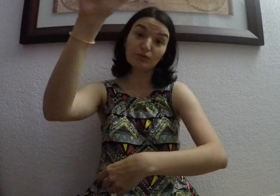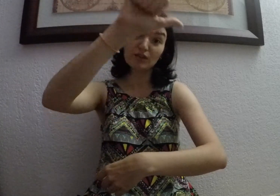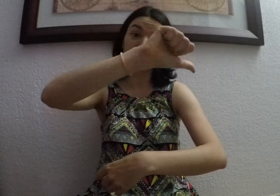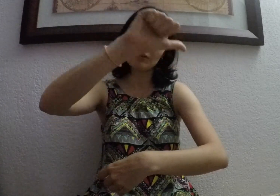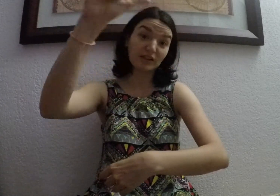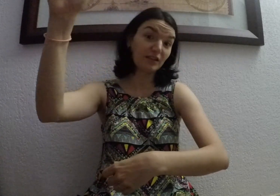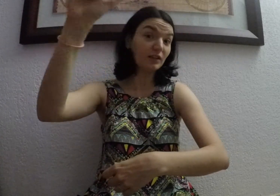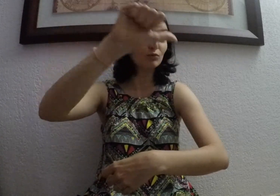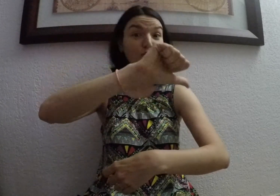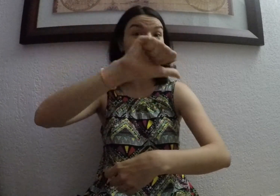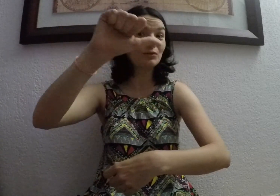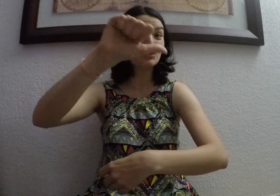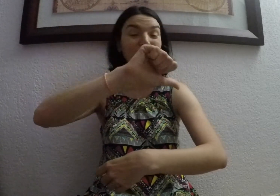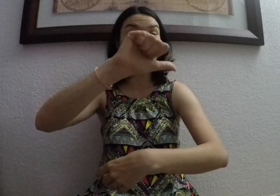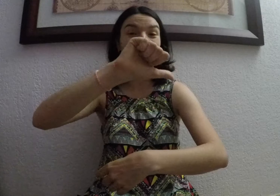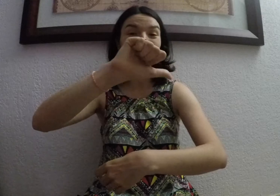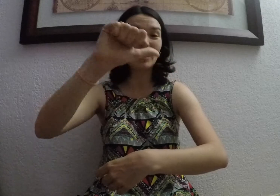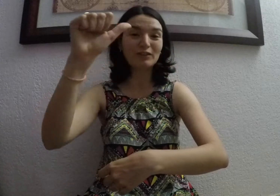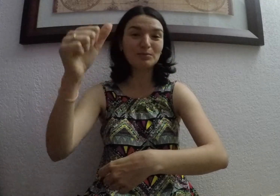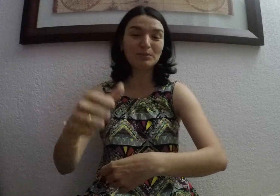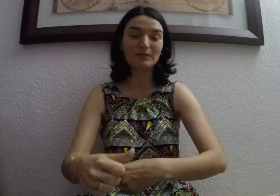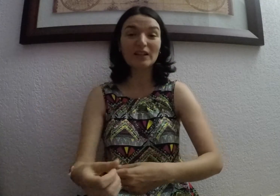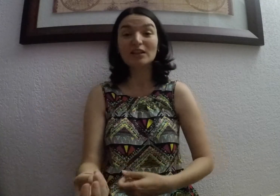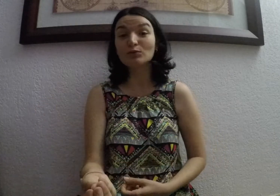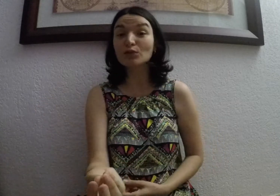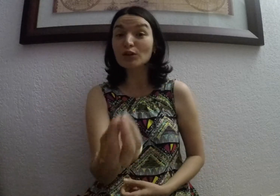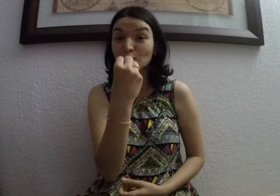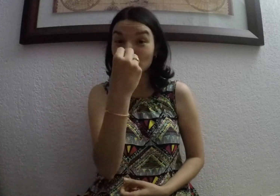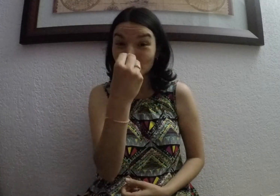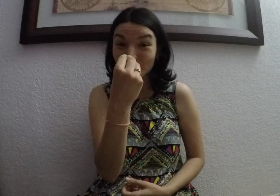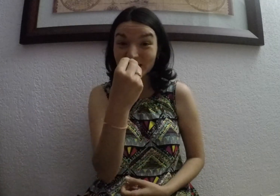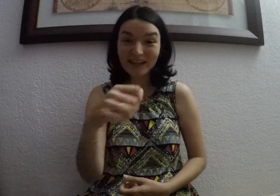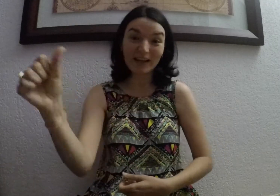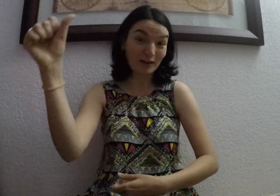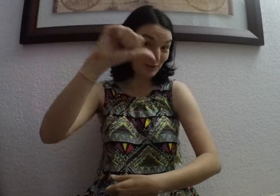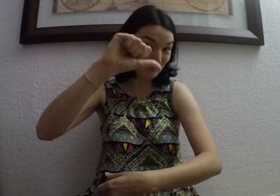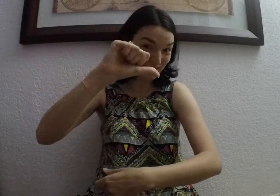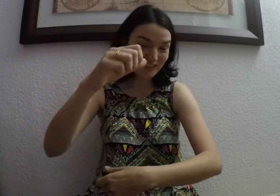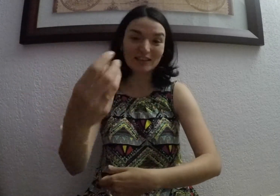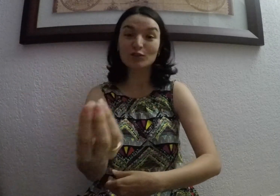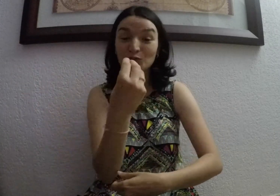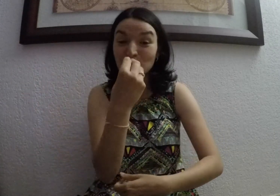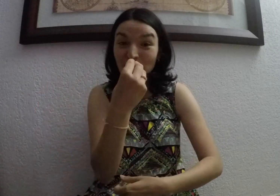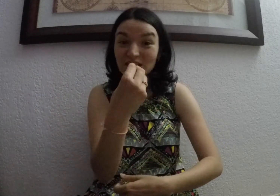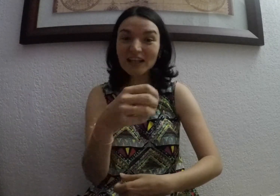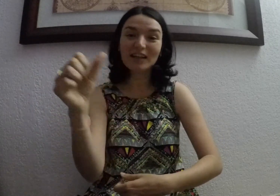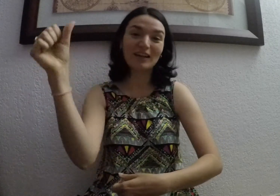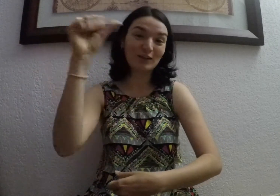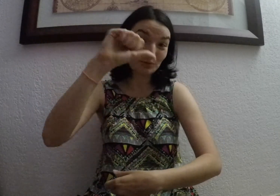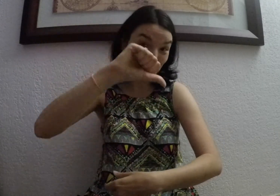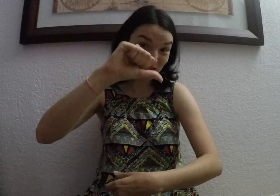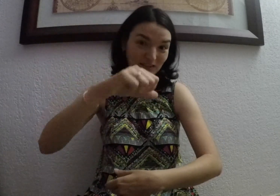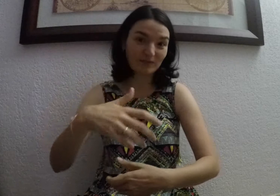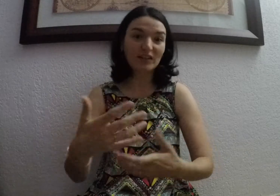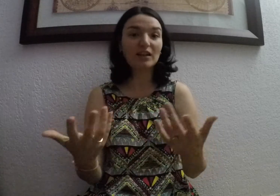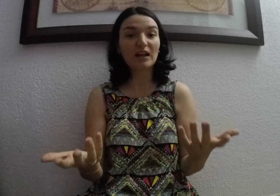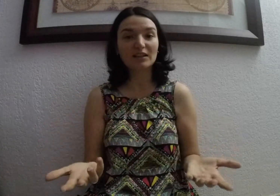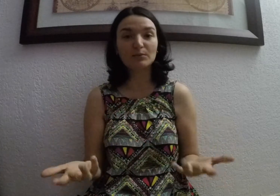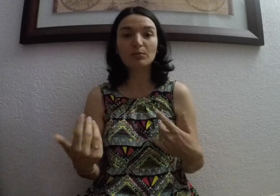vous alliez le verser, donc comme si vous donniez le biberon à votre bébé. Donc, tu veux manger le bibi? Tu veux manger le bibi? À ce